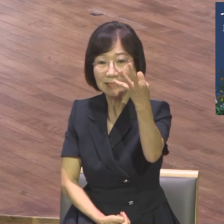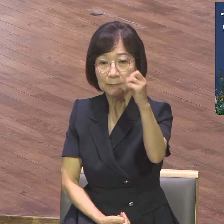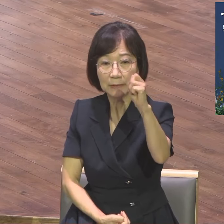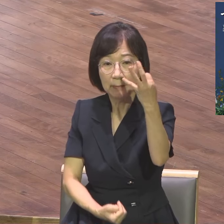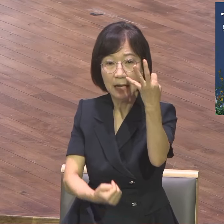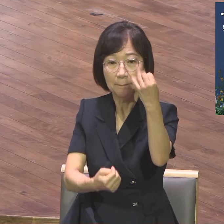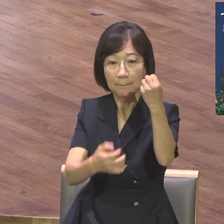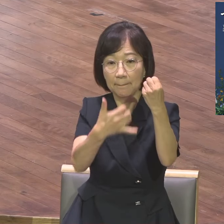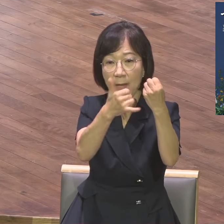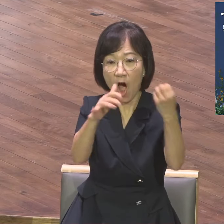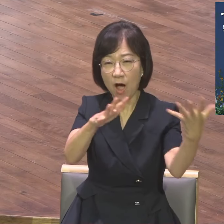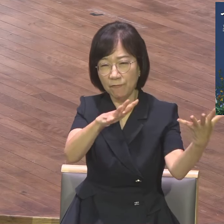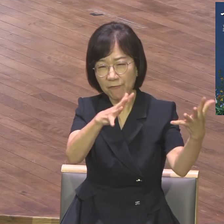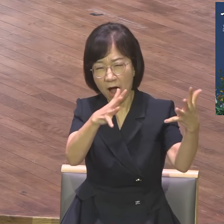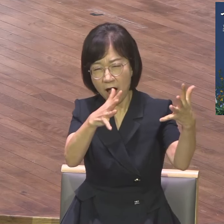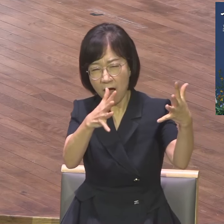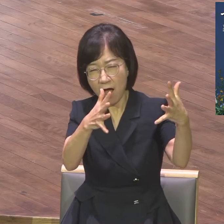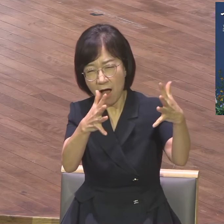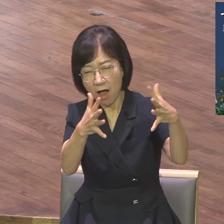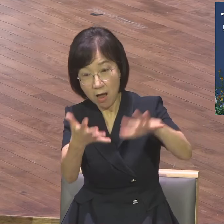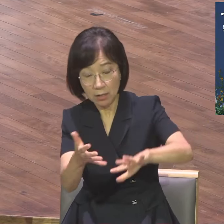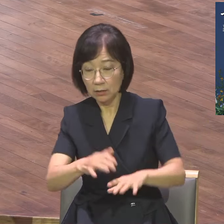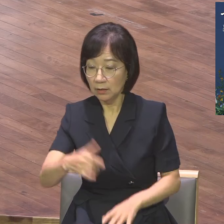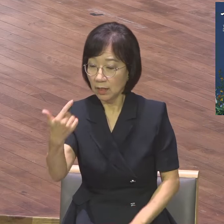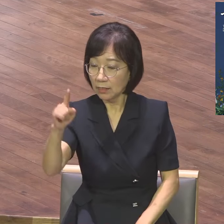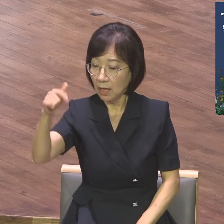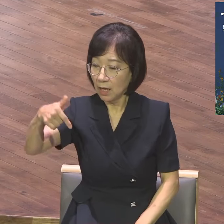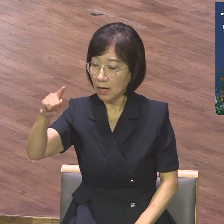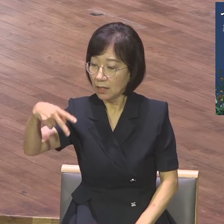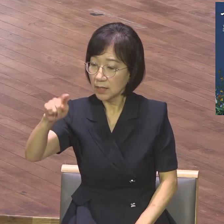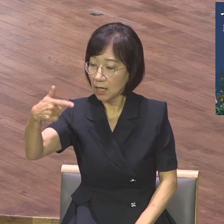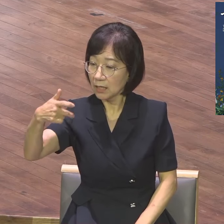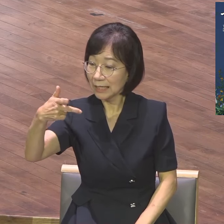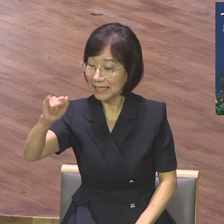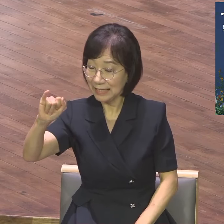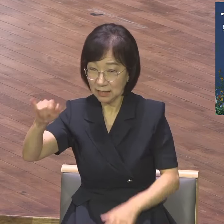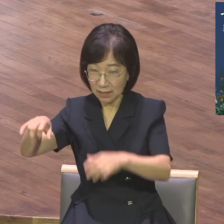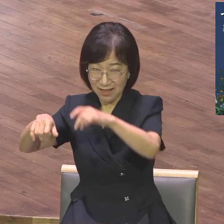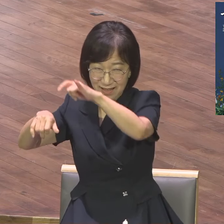그리고 나가사키에 들 테니까 7만 명이 죽었어.